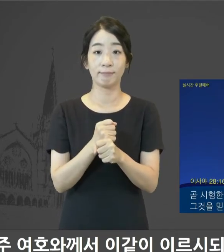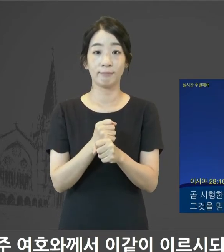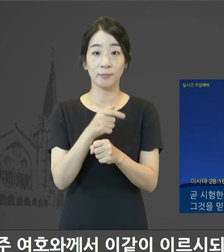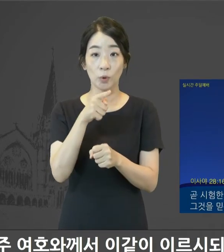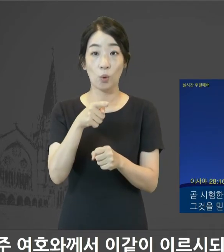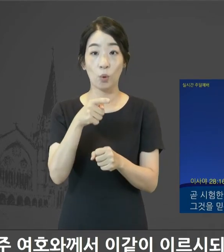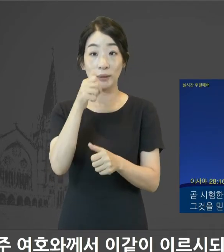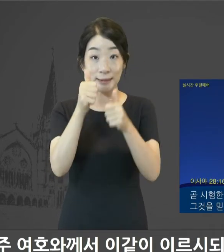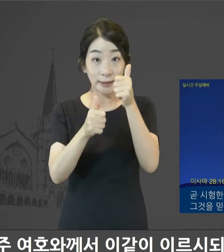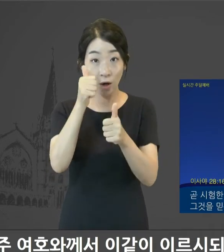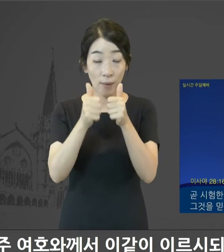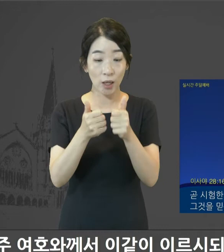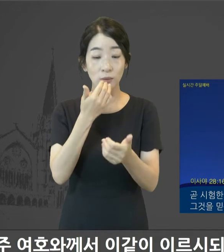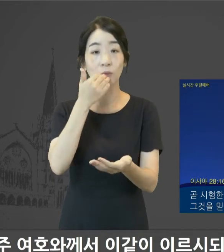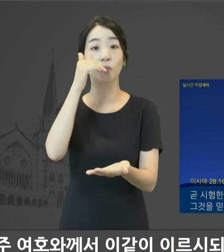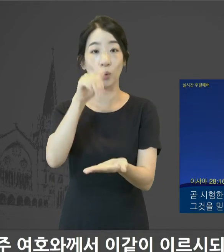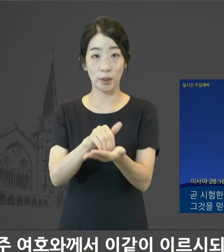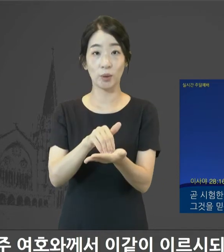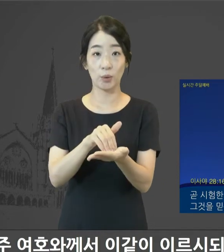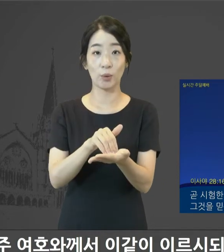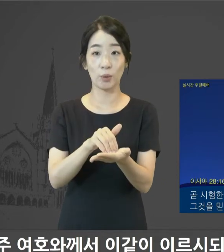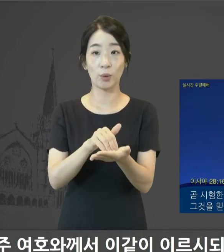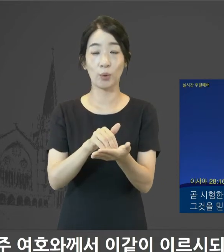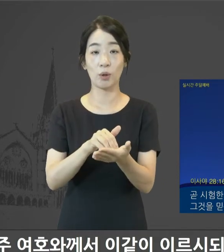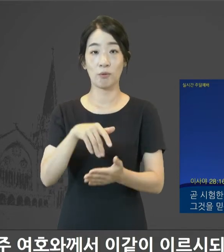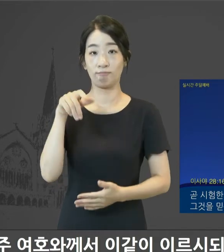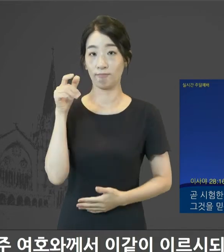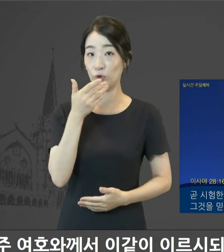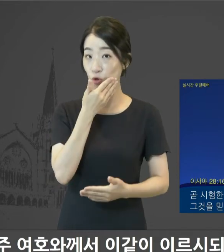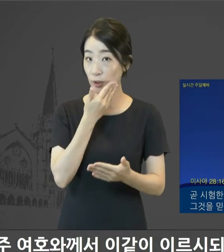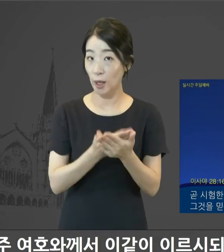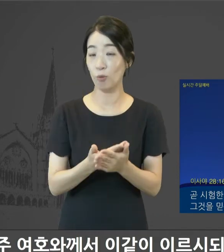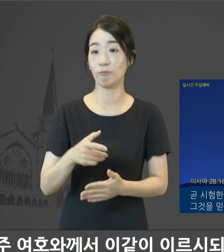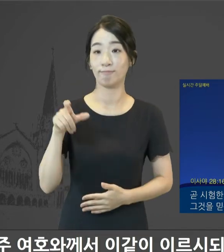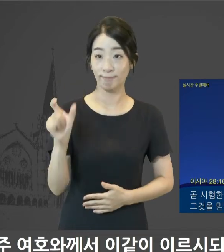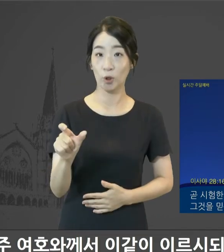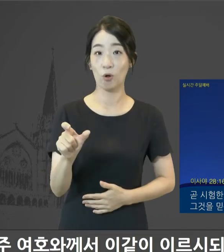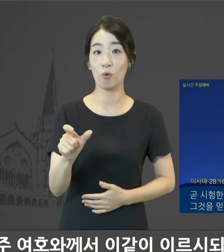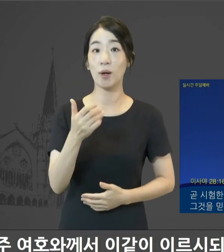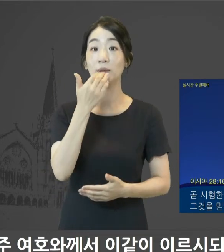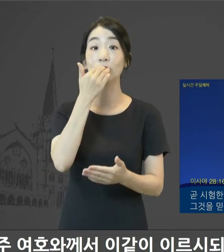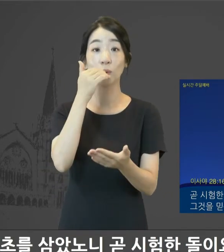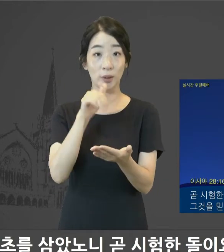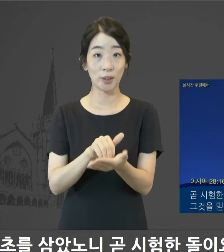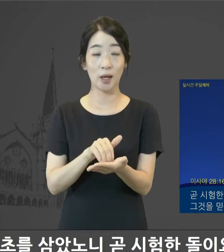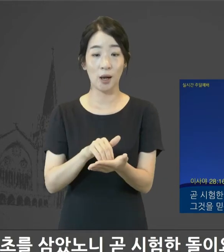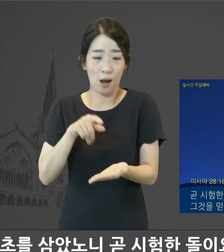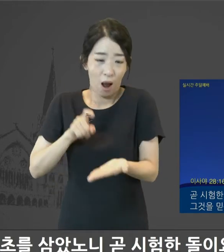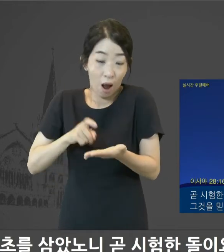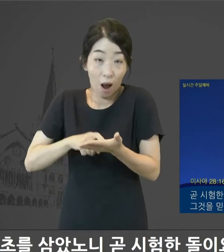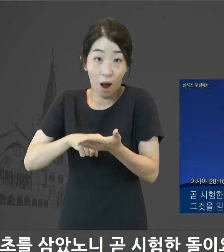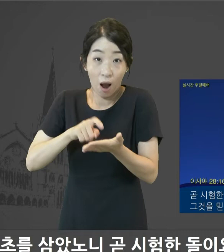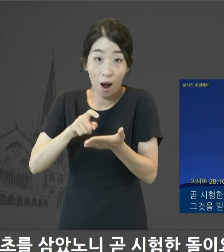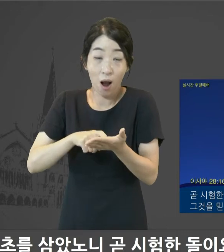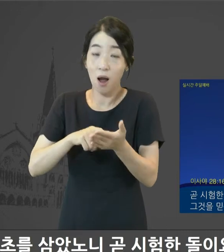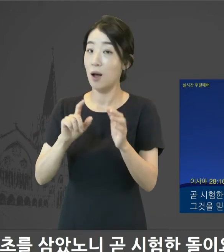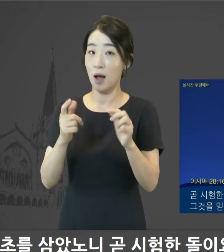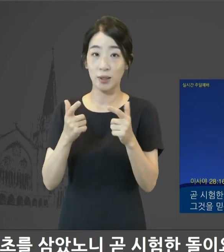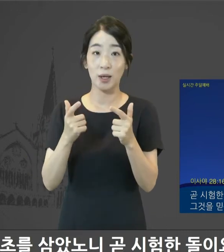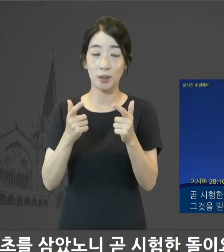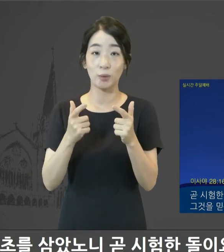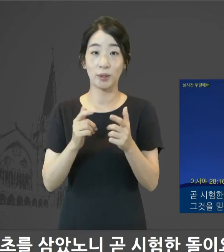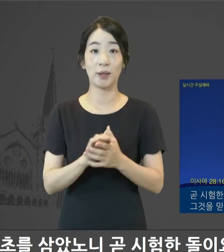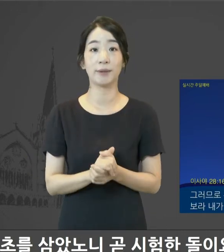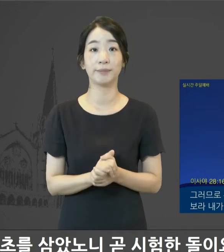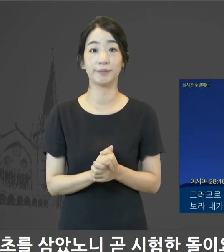돌이요 귀하고 견고한 기초돌이라. 그것을 믿는 이는 다급하게 되지 아니하리로다.